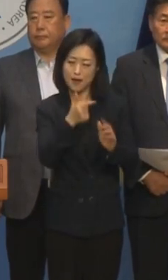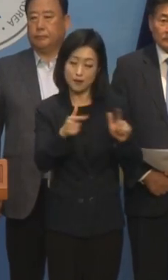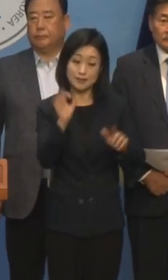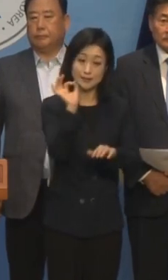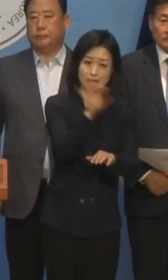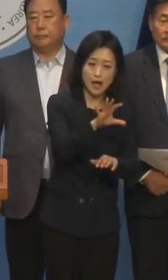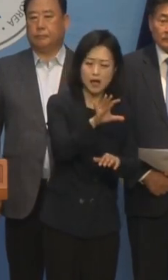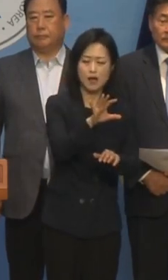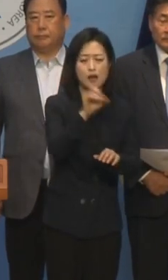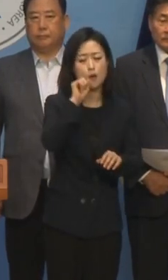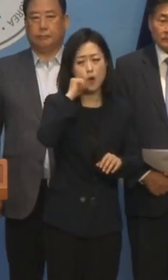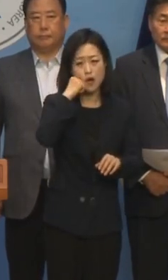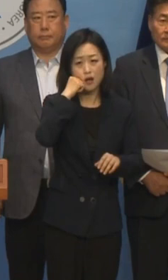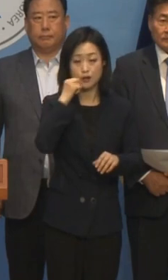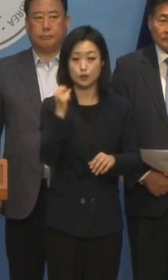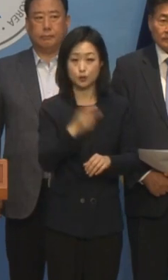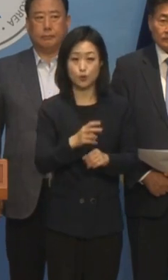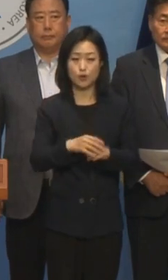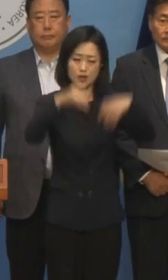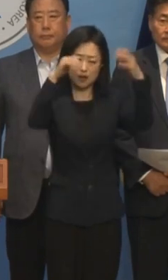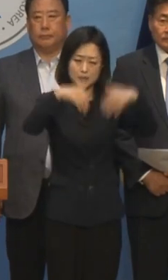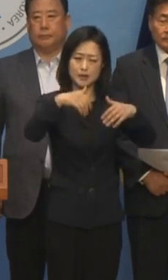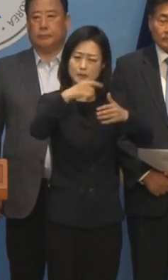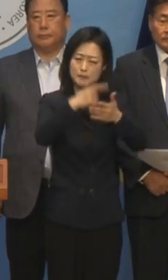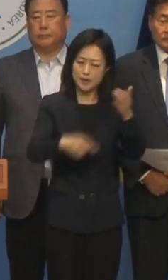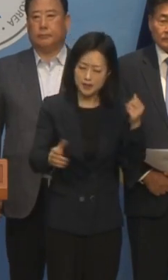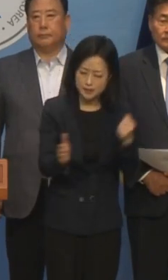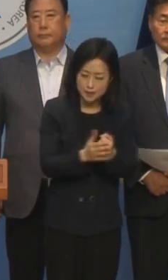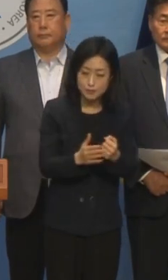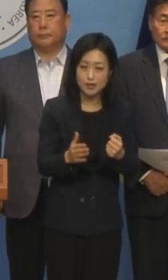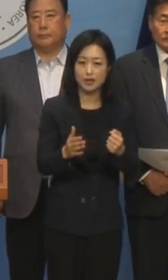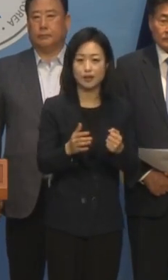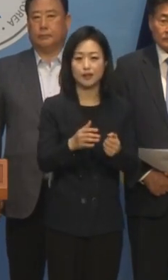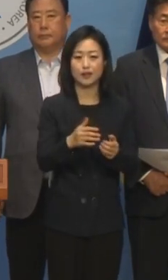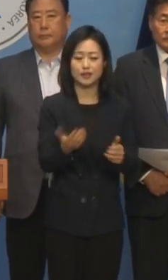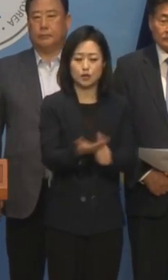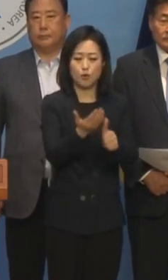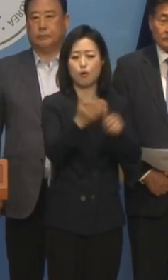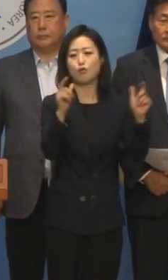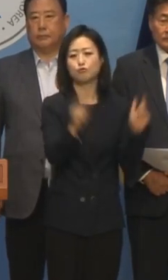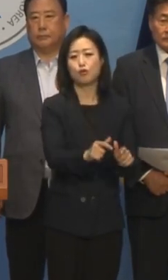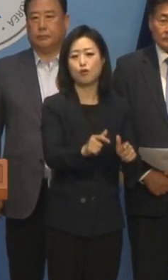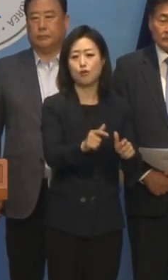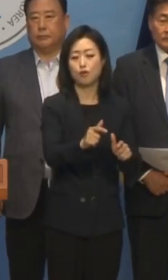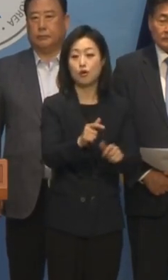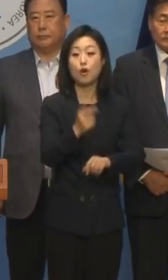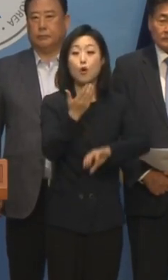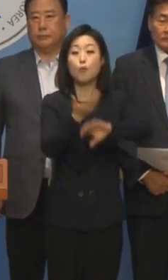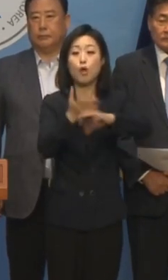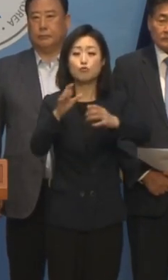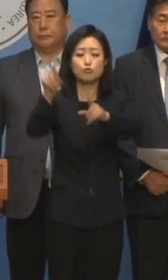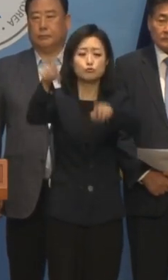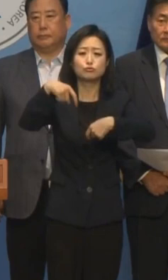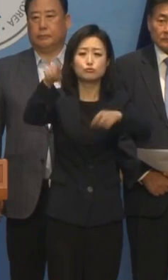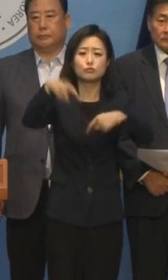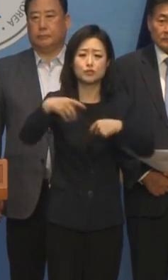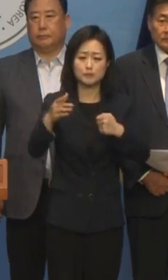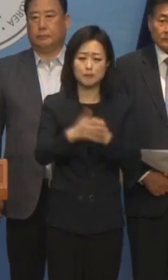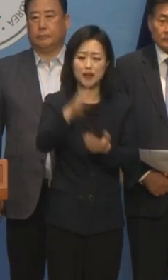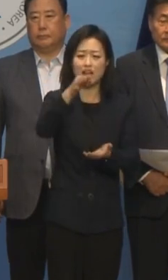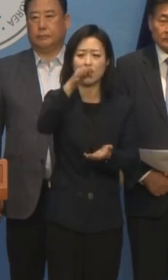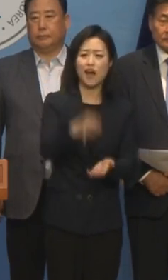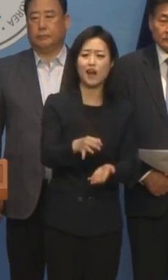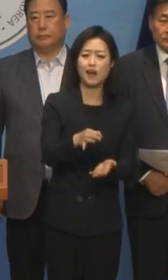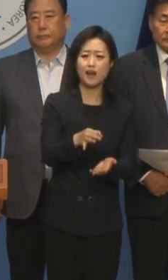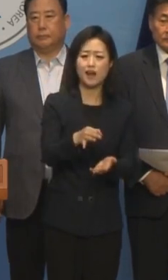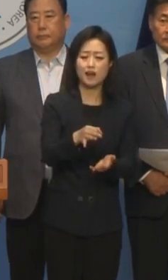피해로 생산량이 줄어든 데다 외국 농산물 수입으로 가격까지 하락하여 이중 피해를